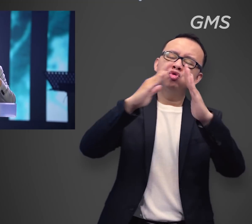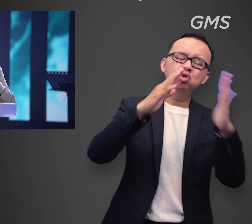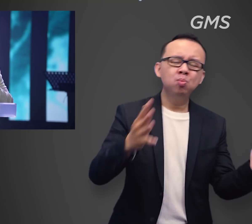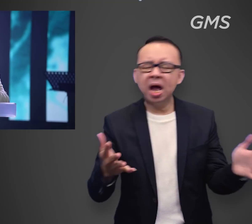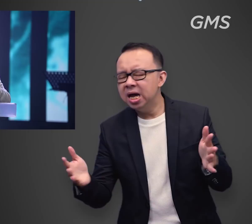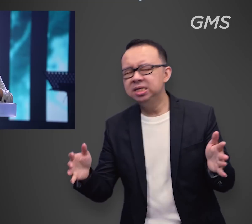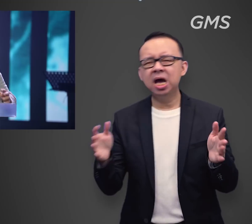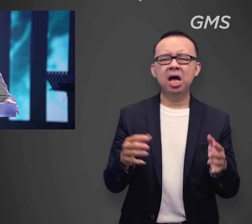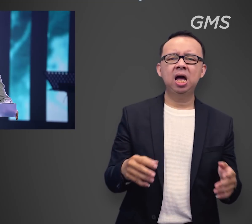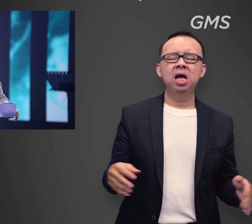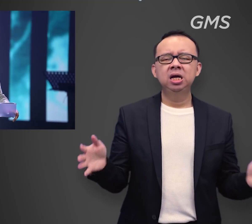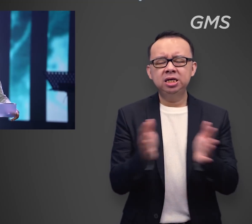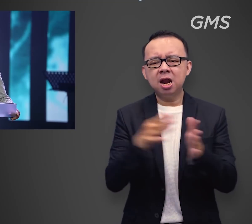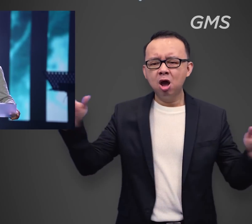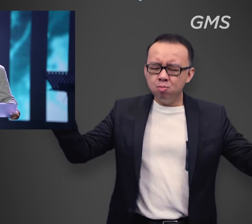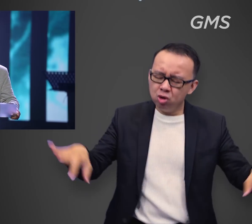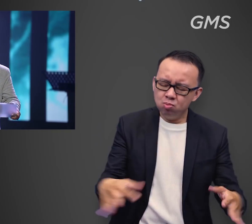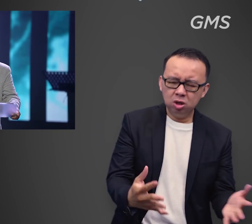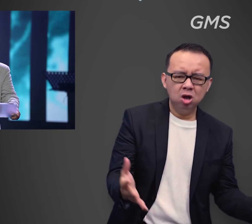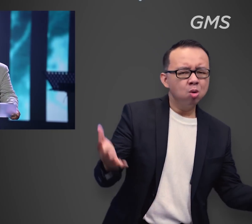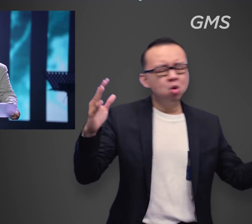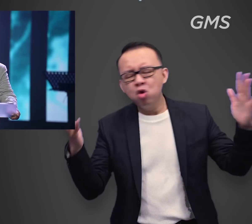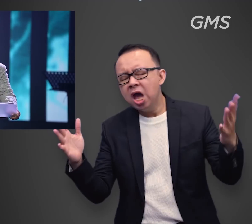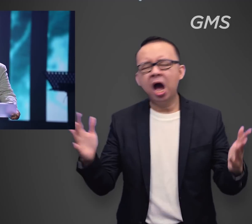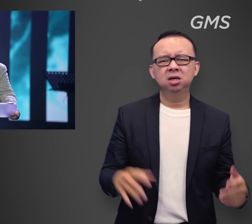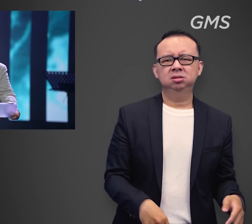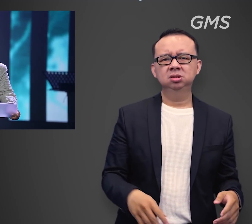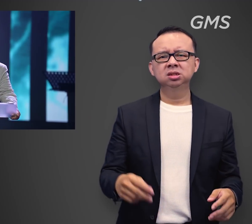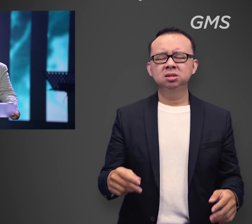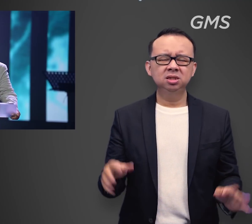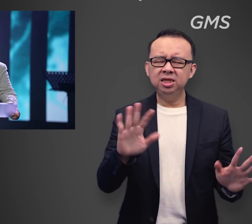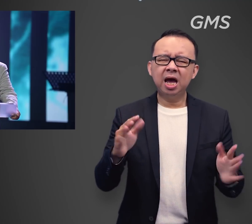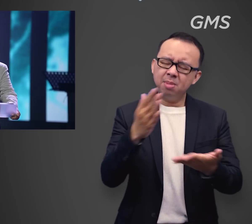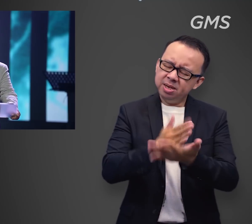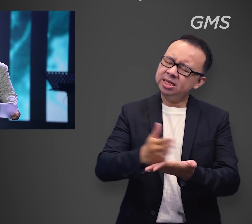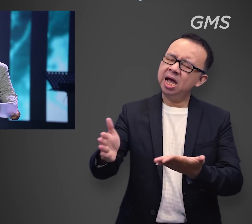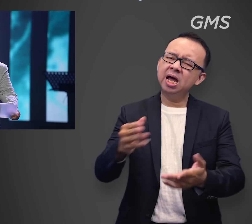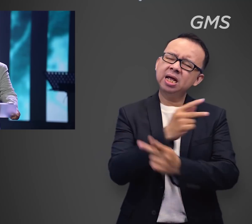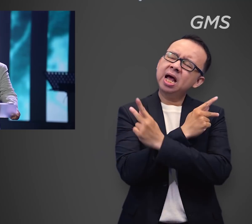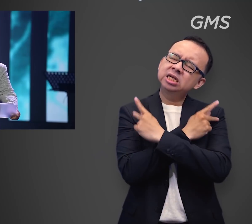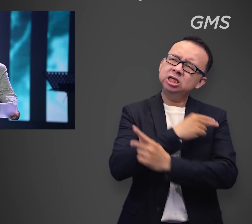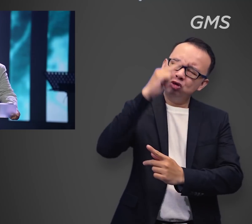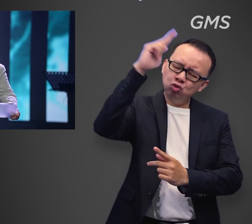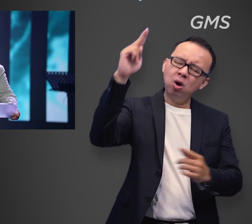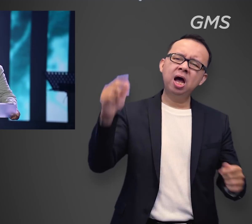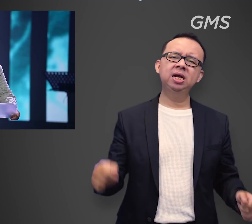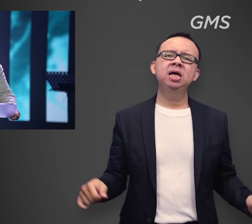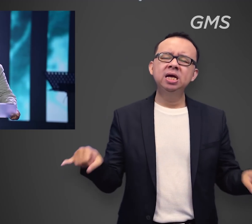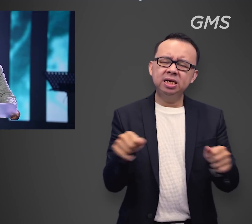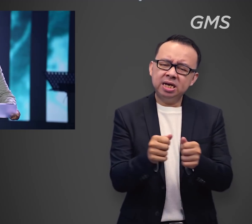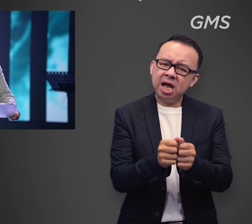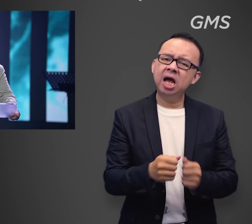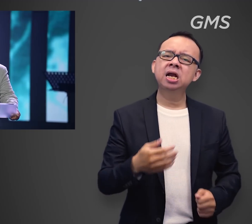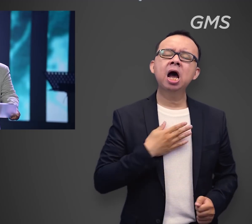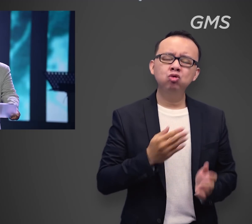bisa memisahkan kasih Tuhan kepada saudara dan saya. Wah, ini sesuatu yang luar biasa. Karena itu setiap mari kita